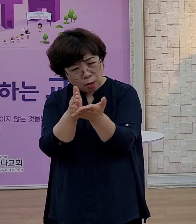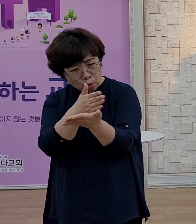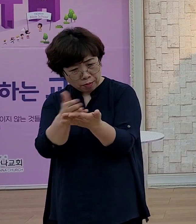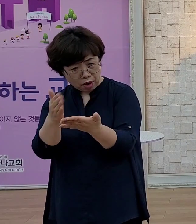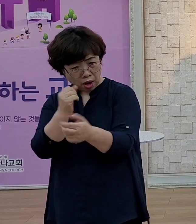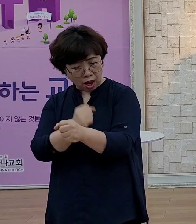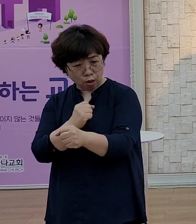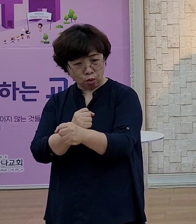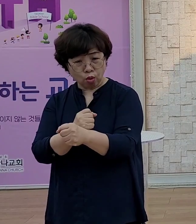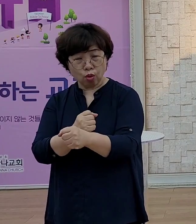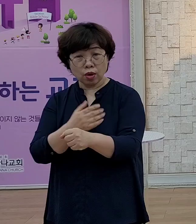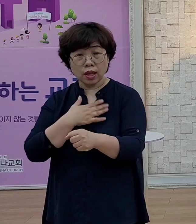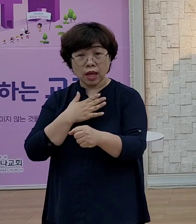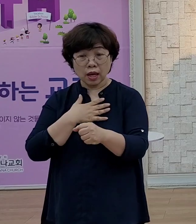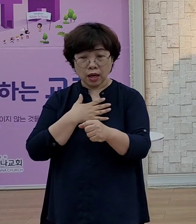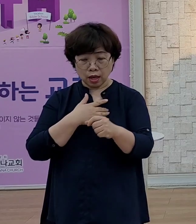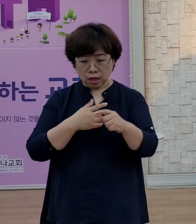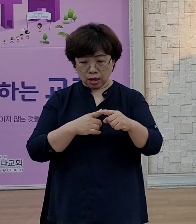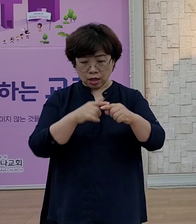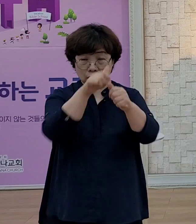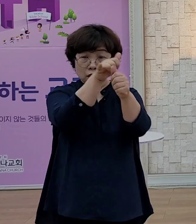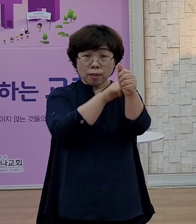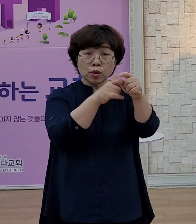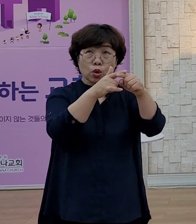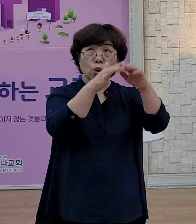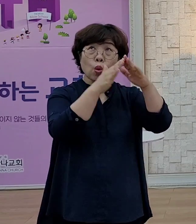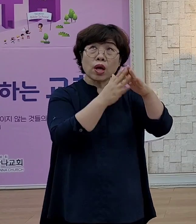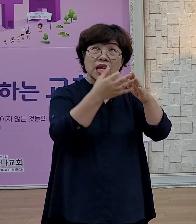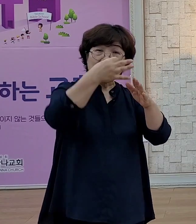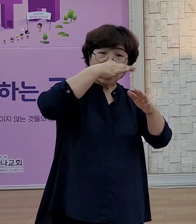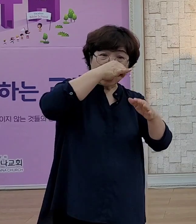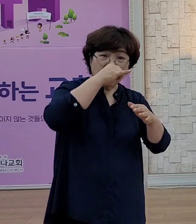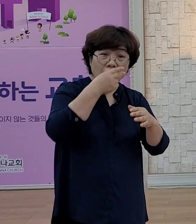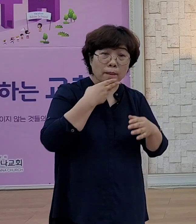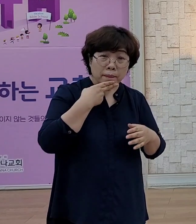이것이 내가 지금 섬기고 있는 이 교회에 정말 유익인지 아닌지,